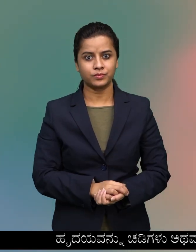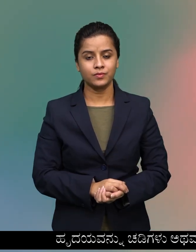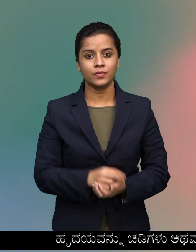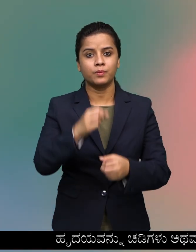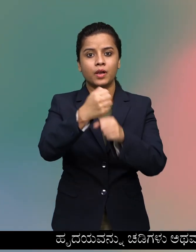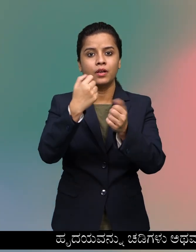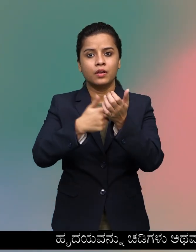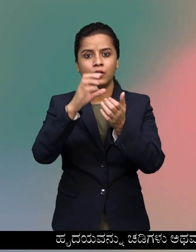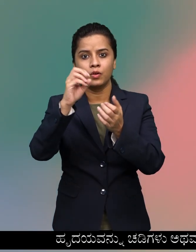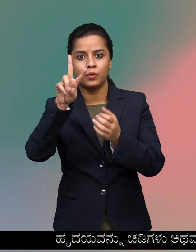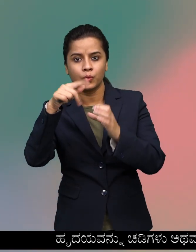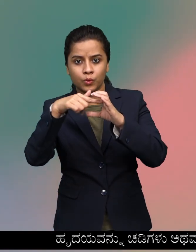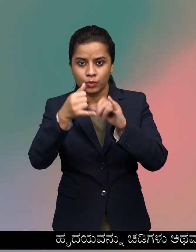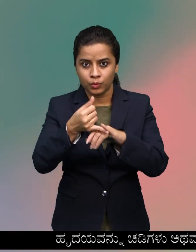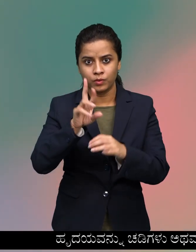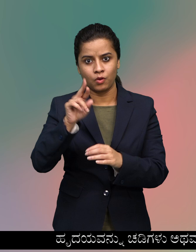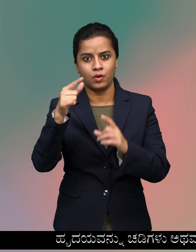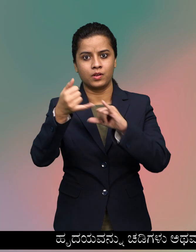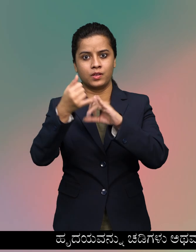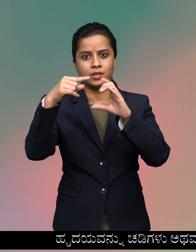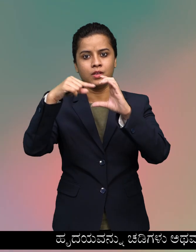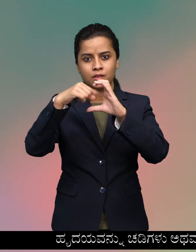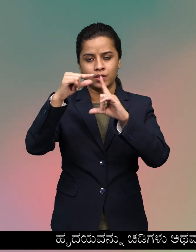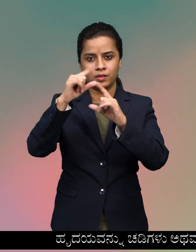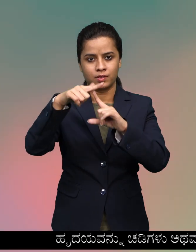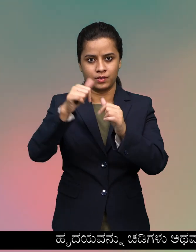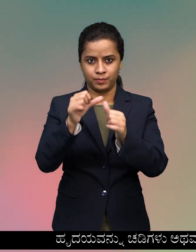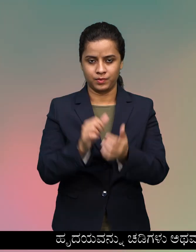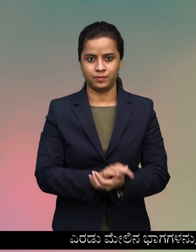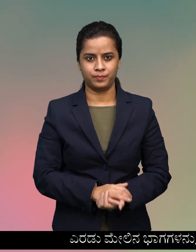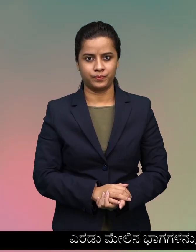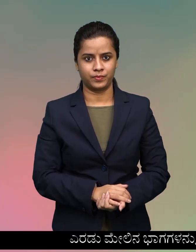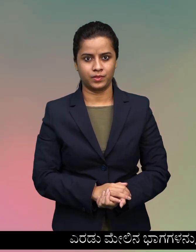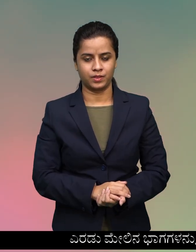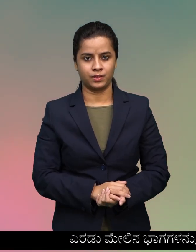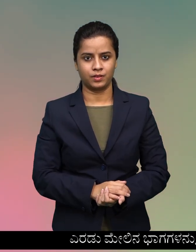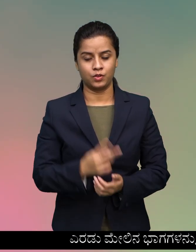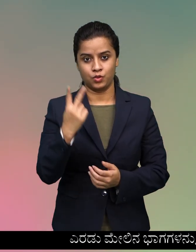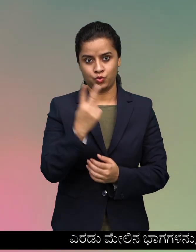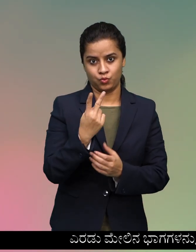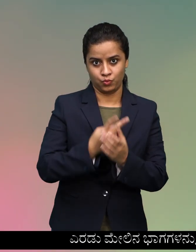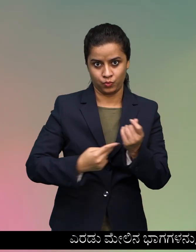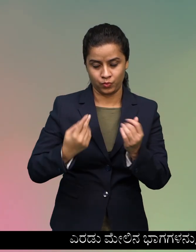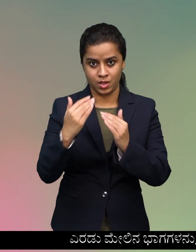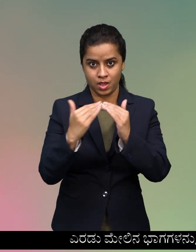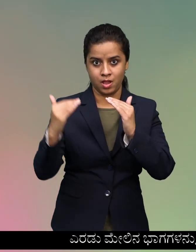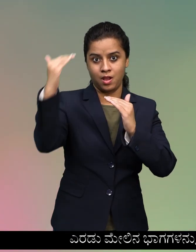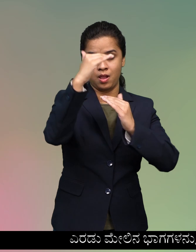ವಿಂಗಡಿಸಲಾಗಿದೆ. 2 ಮೇಲಿನ ಭಾಗಗಳನ್ನು ಹೃತ್ಕರ್ಣ